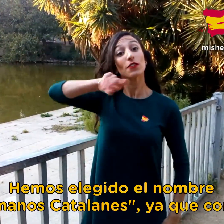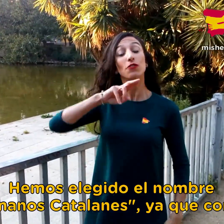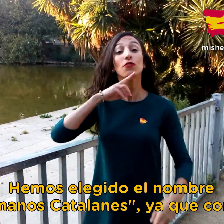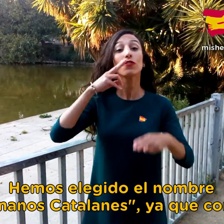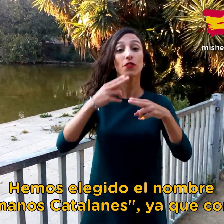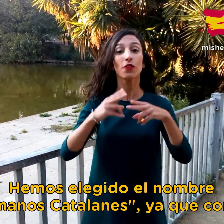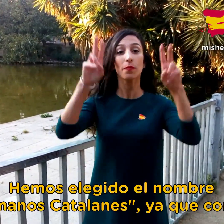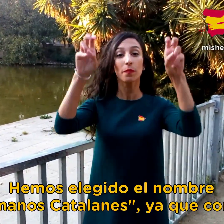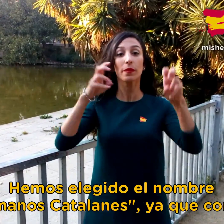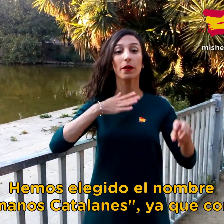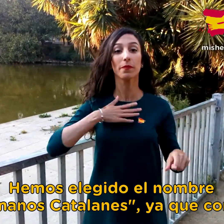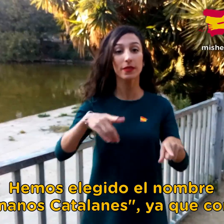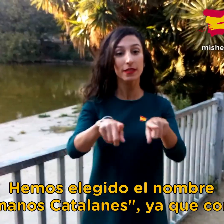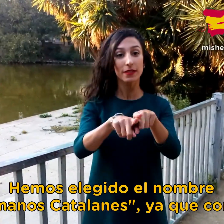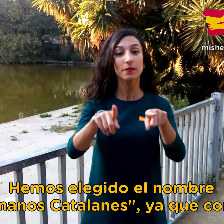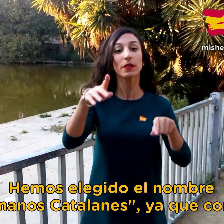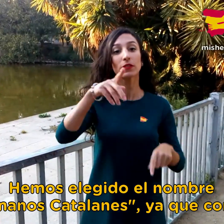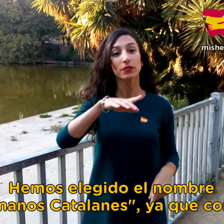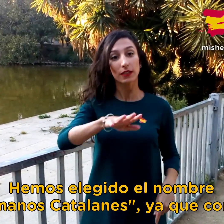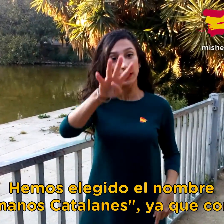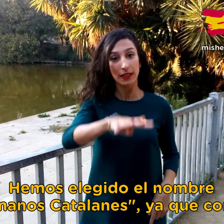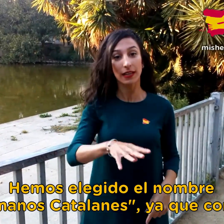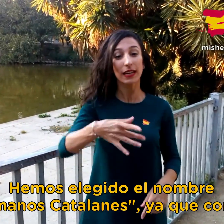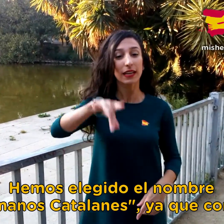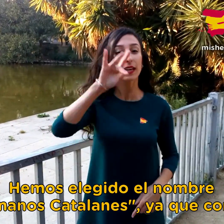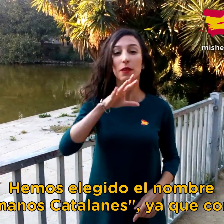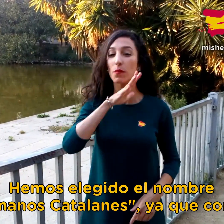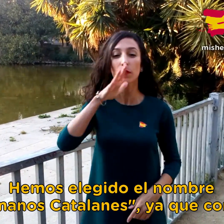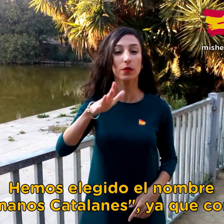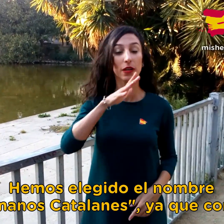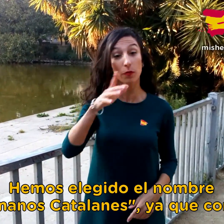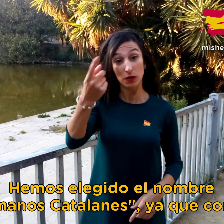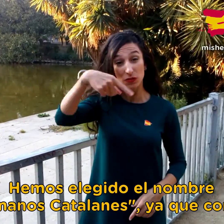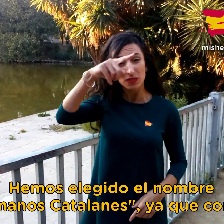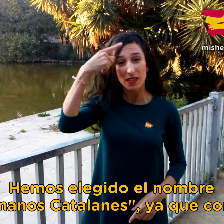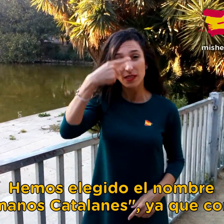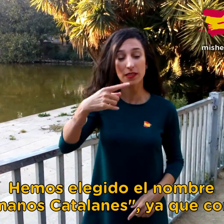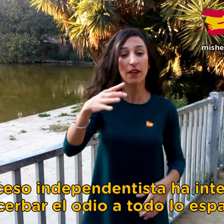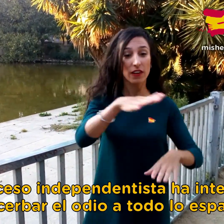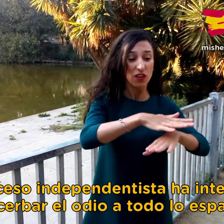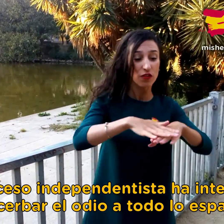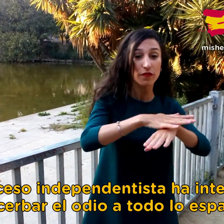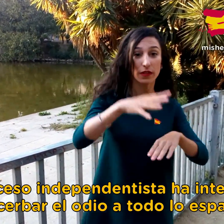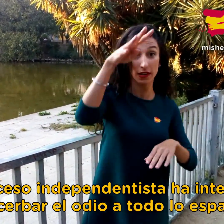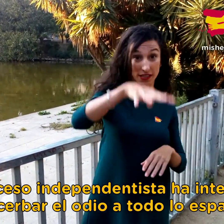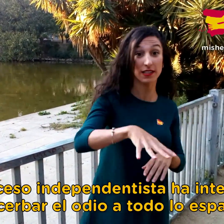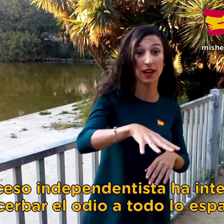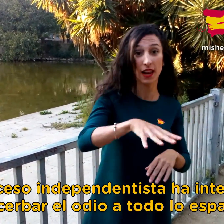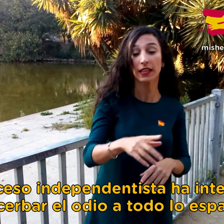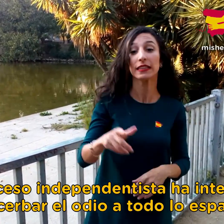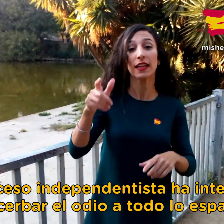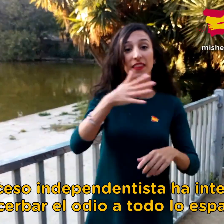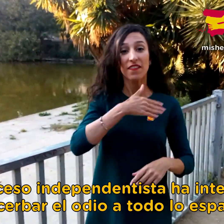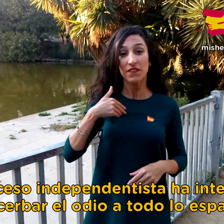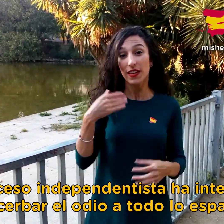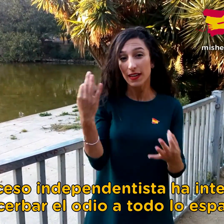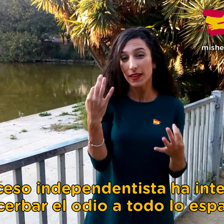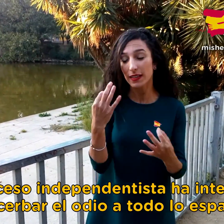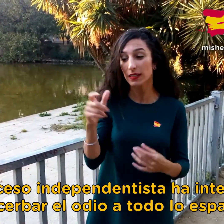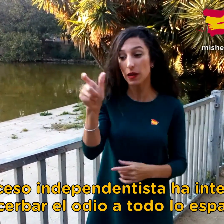Hemos elegido el nombre Mis Hermanos Catalanes, ya que, como sabéis, el proceso independentista ha intentado exacerbar el